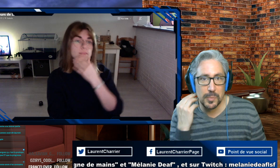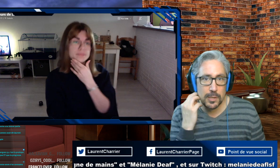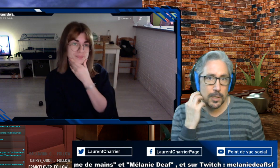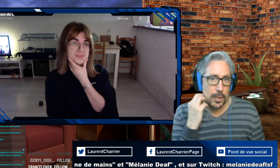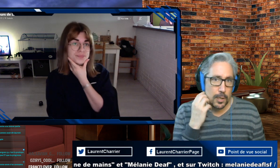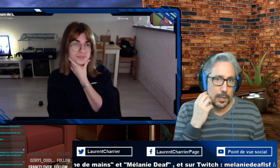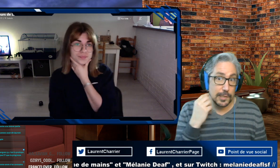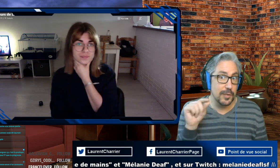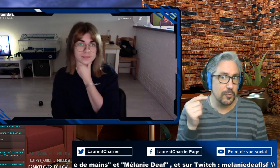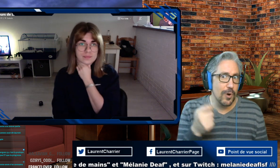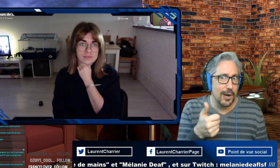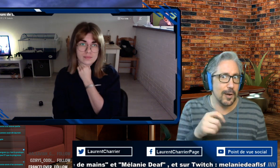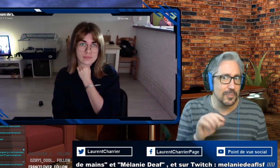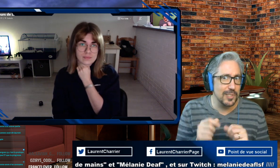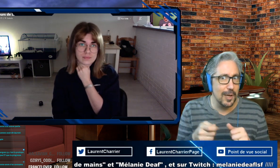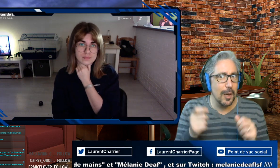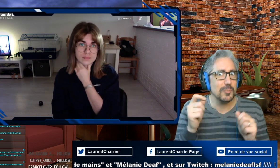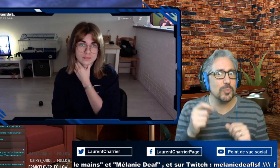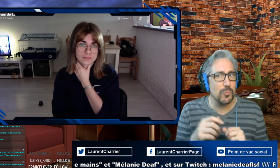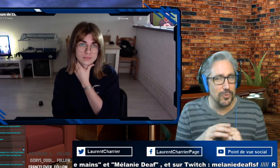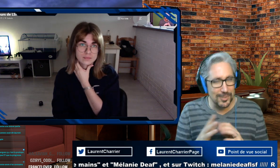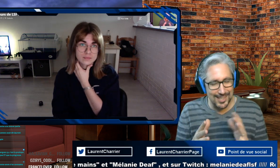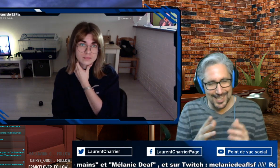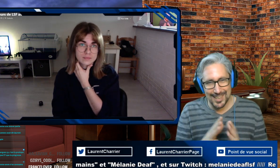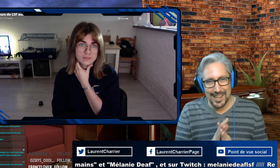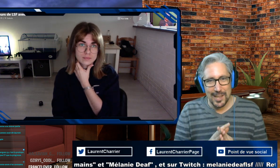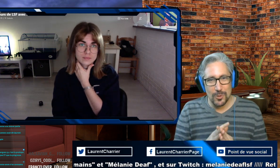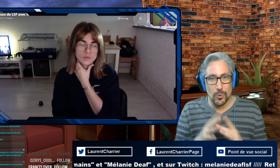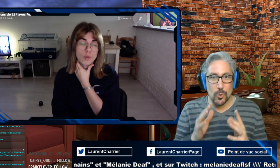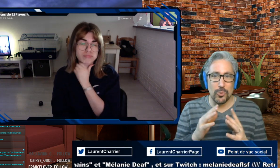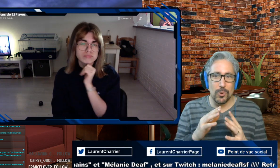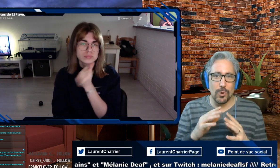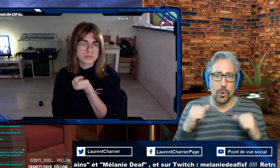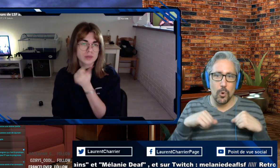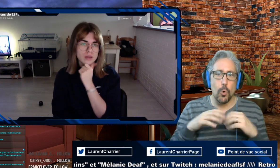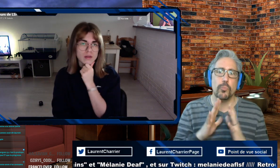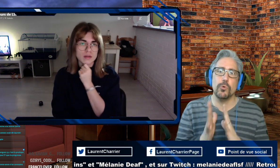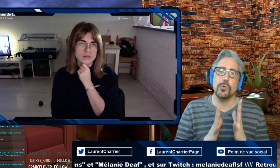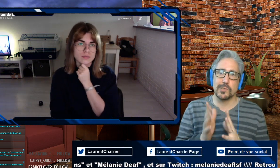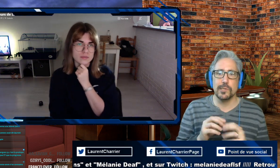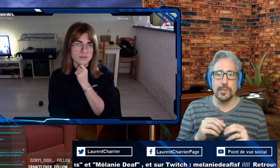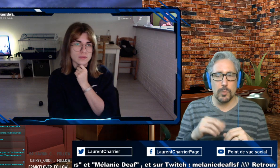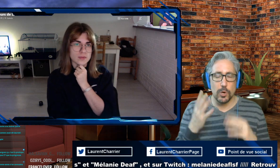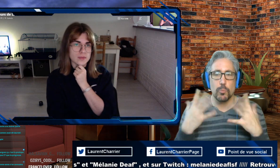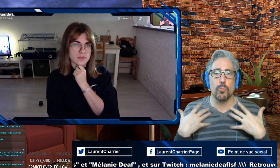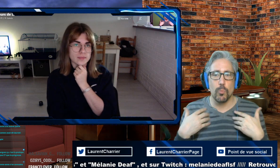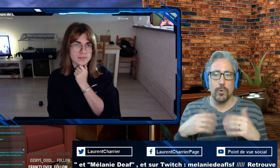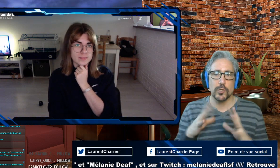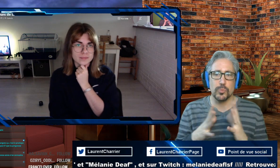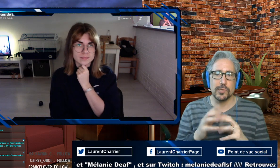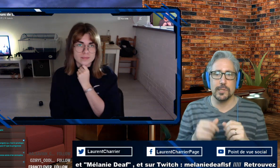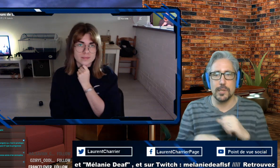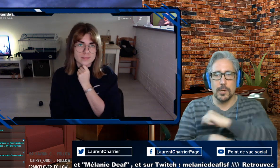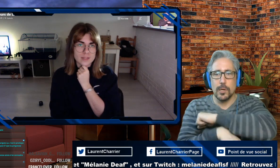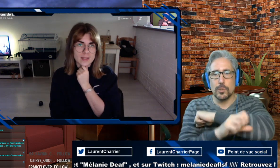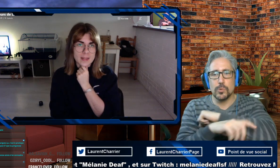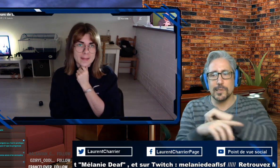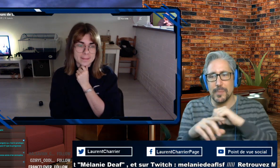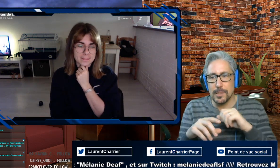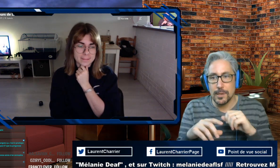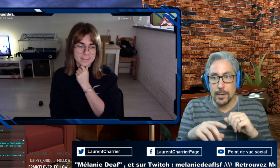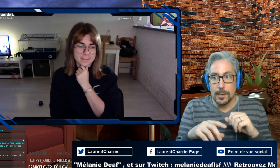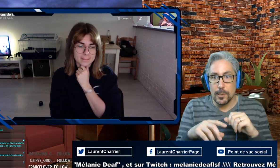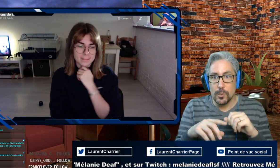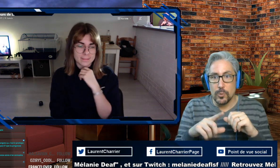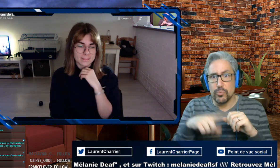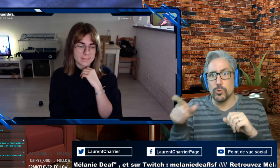heure par semaine. Des fois un petit peu plus, donc on peut signer, moi je peux signer toutes les